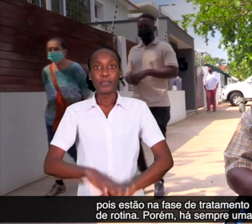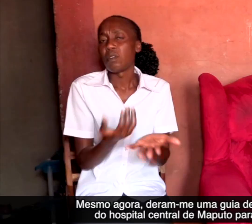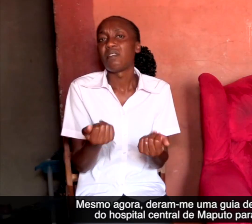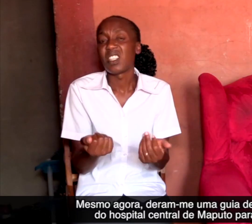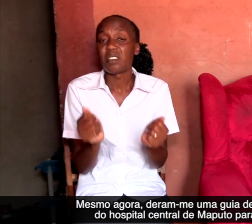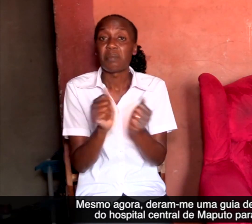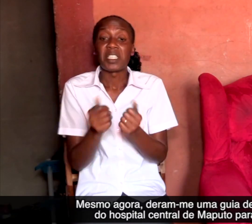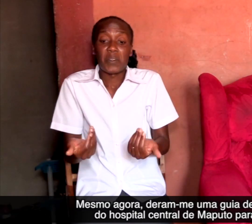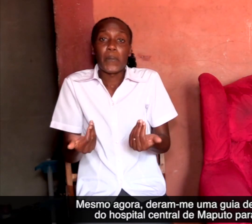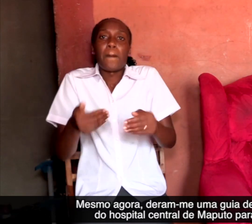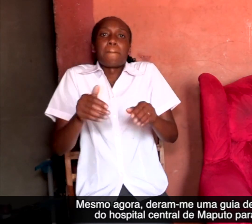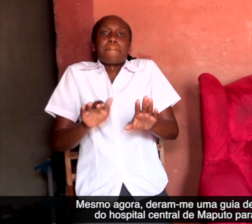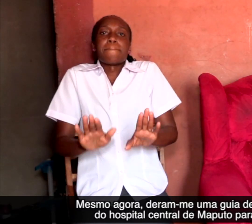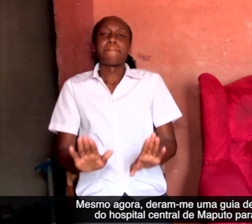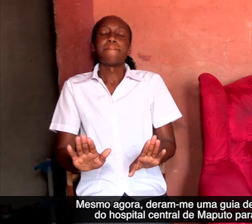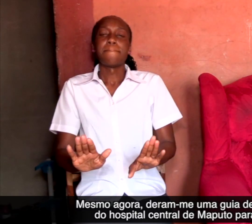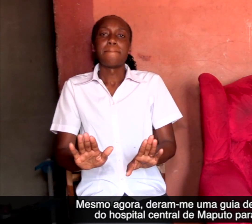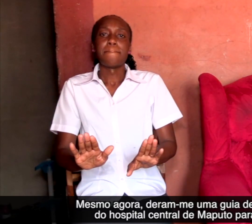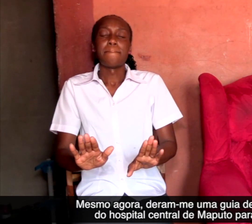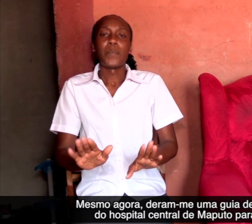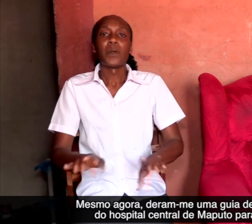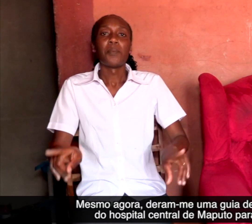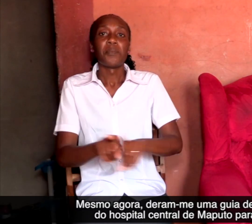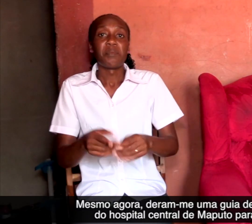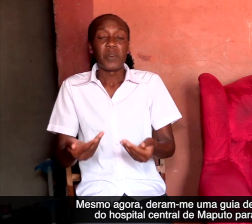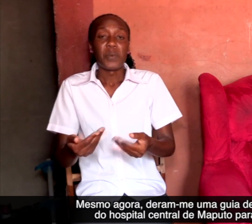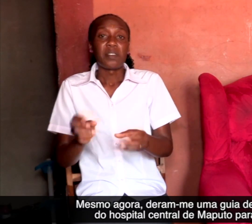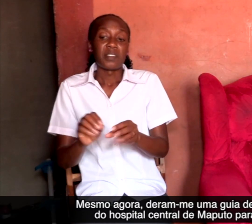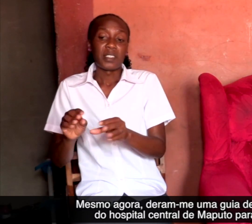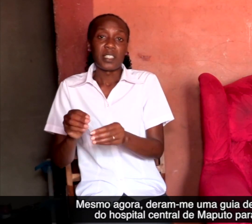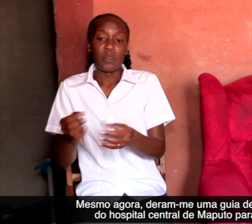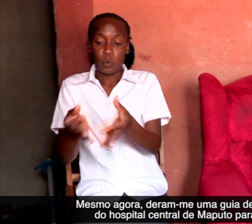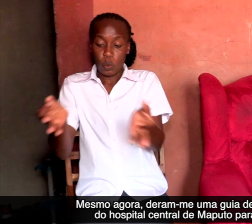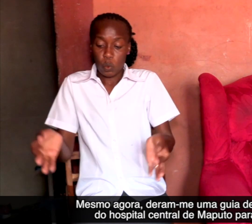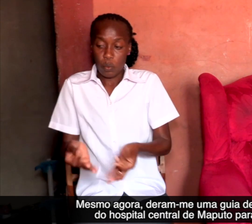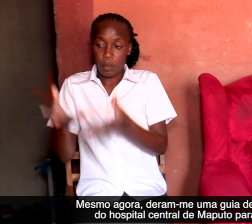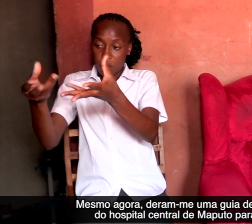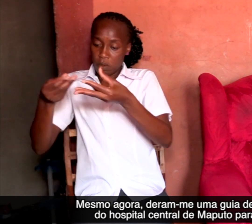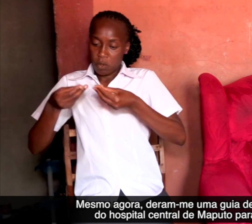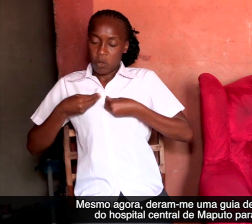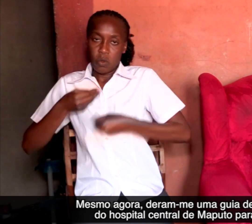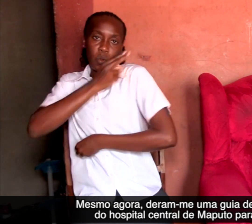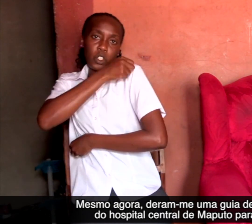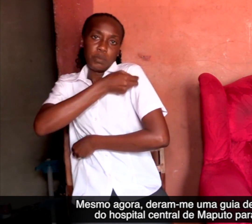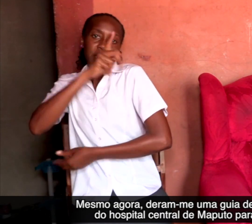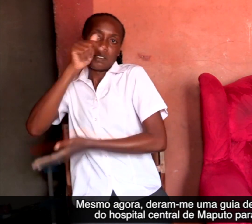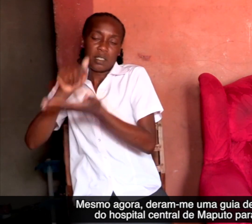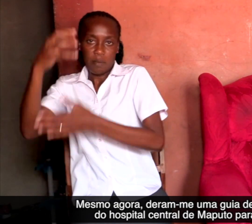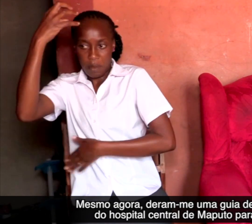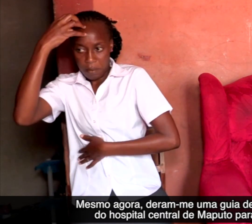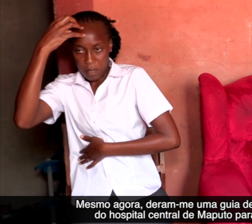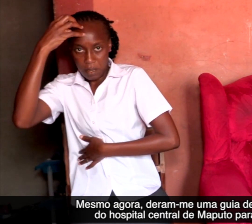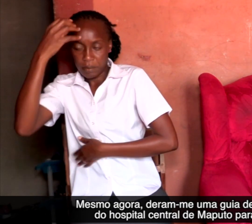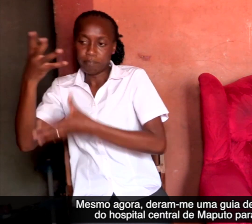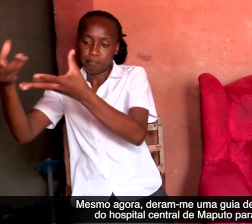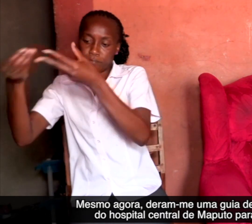túnel. Mesmo agora, deram-me uma guia de transferência do Hospital Central de Maputo para ir à